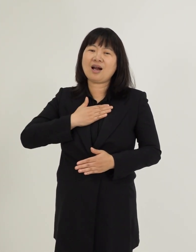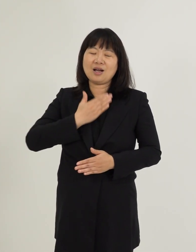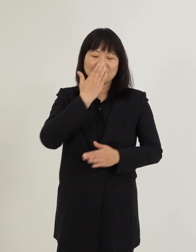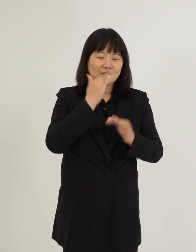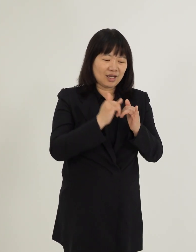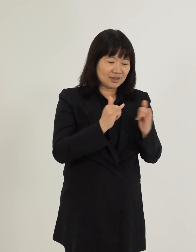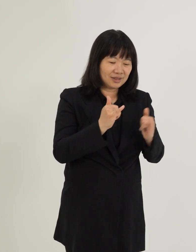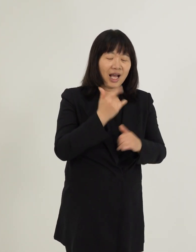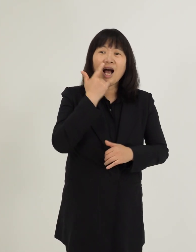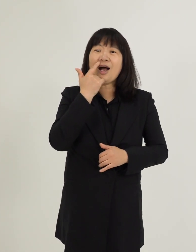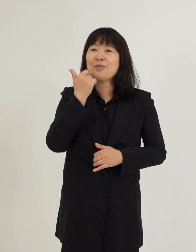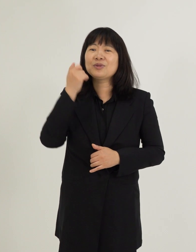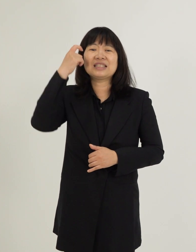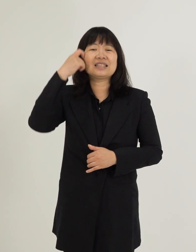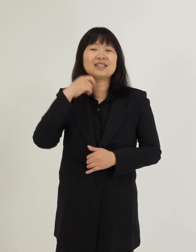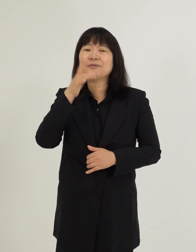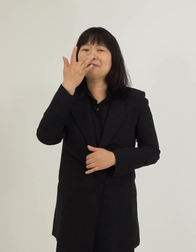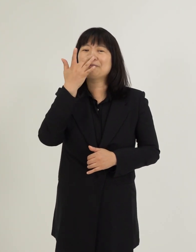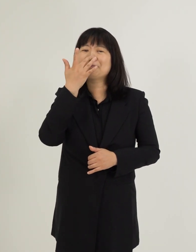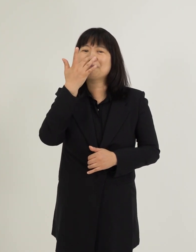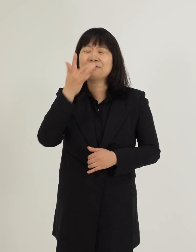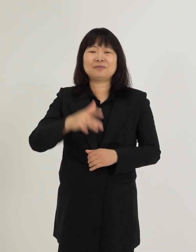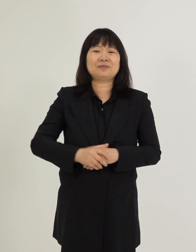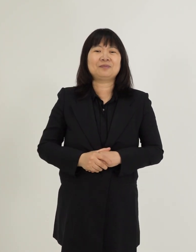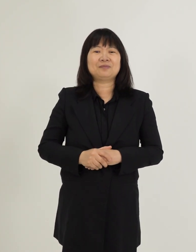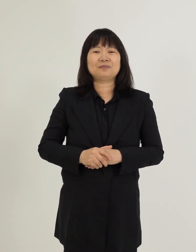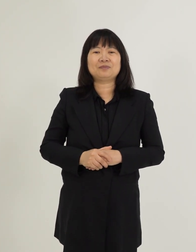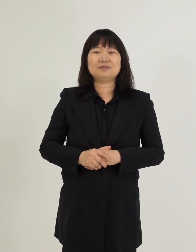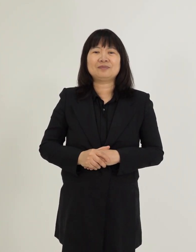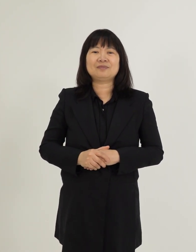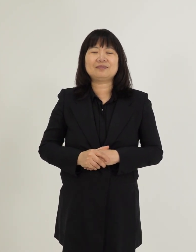아직도 아버지라는 감각이 없는 거예요.